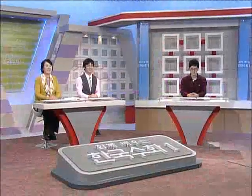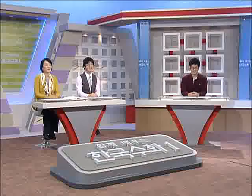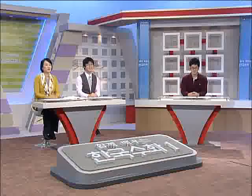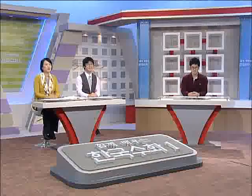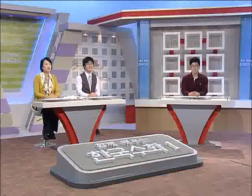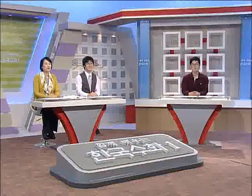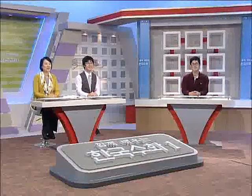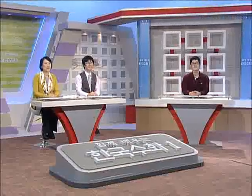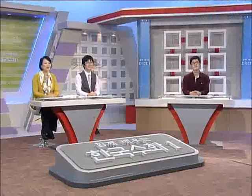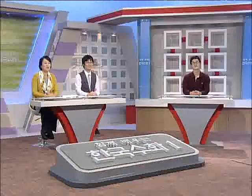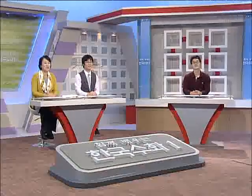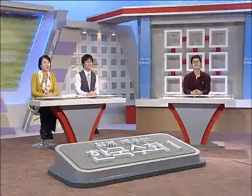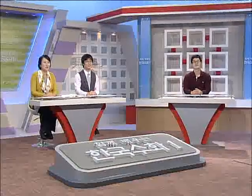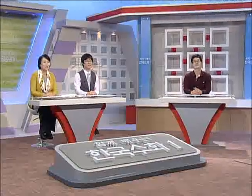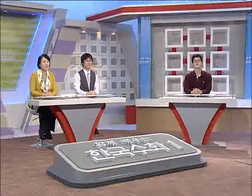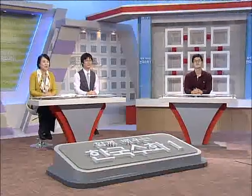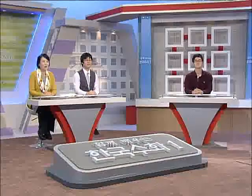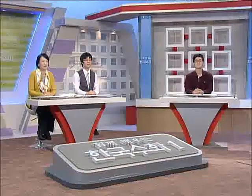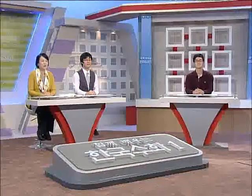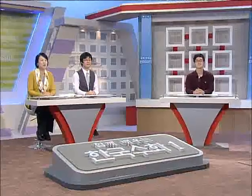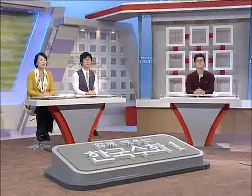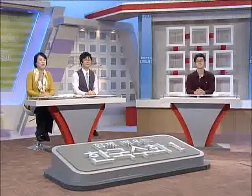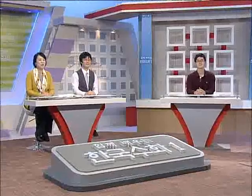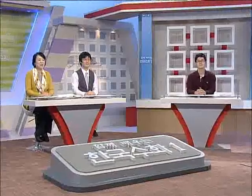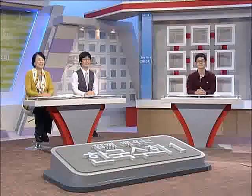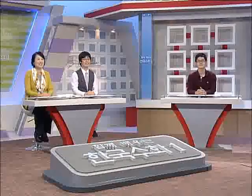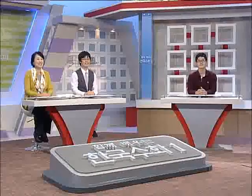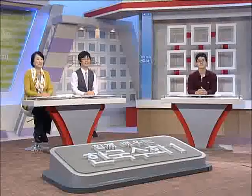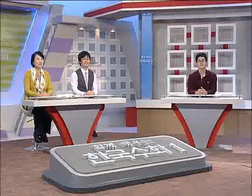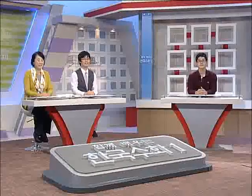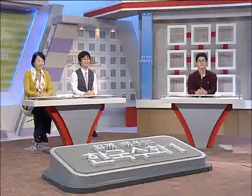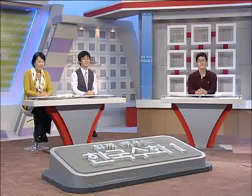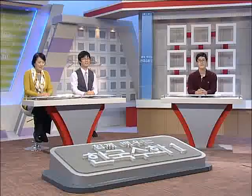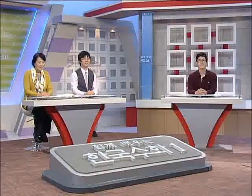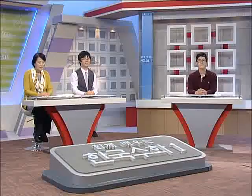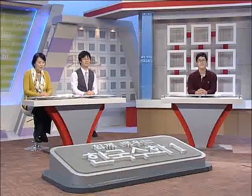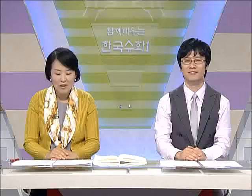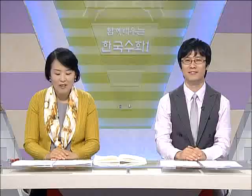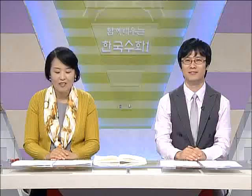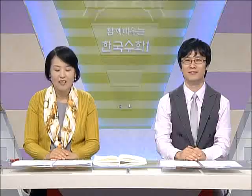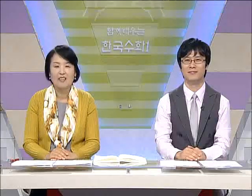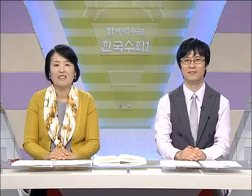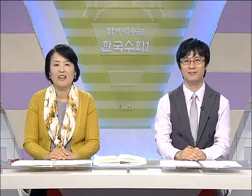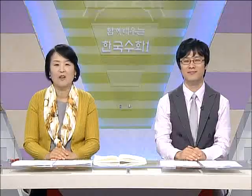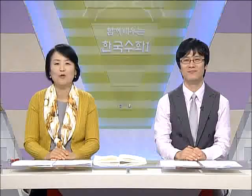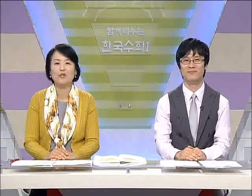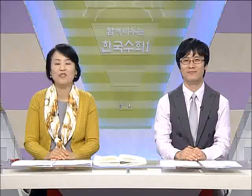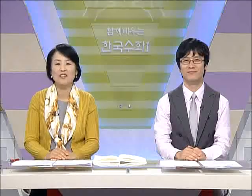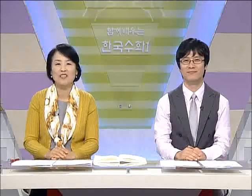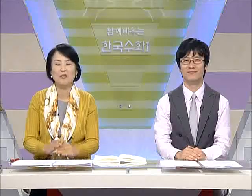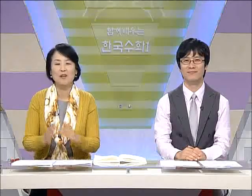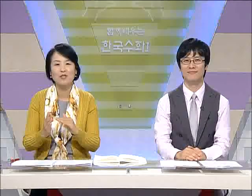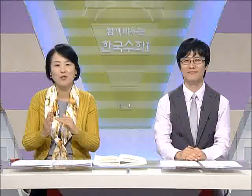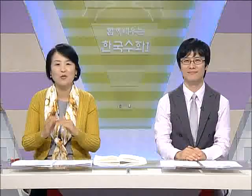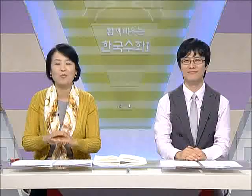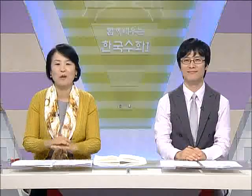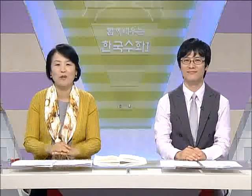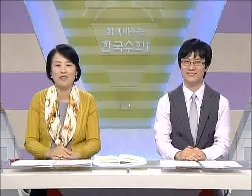네, 오늘 배운 한국 수화를 활용해서 배워보는 수화 활용하기 시간입니다. 자, 그러면 자 오늘은 지명을 조금 배워서